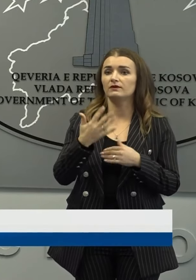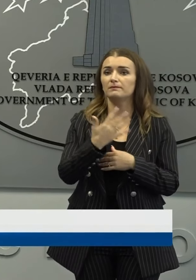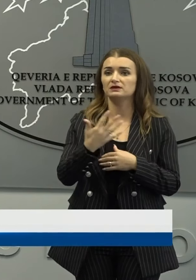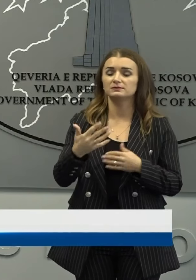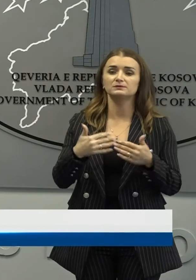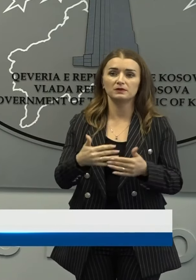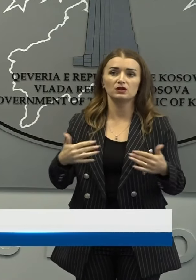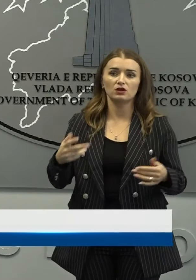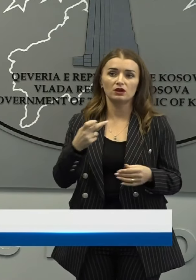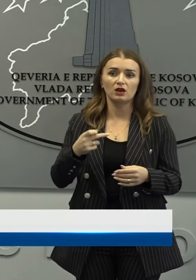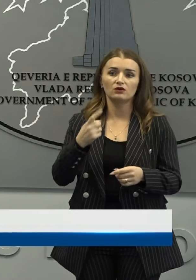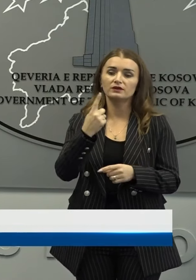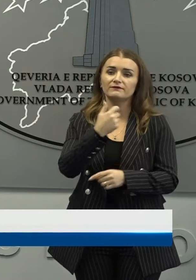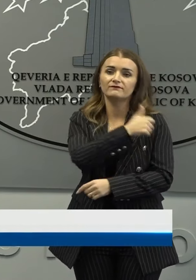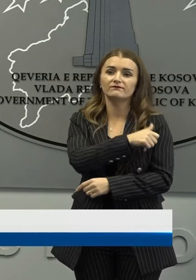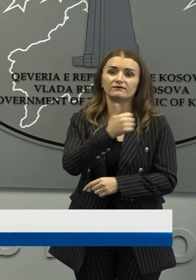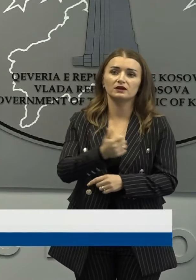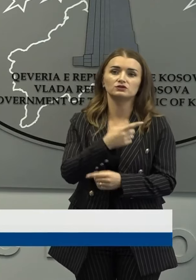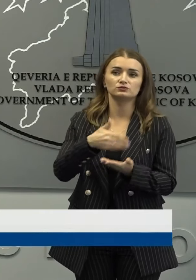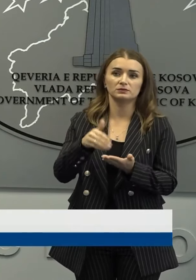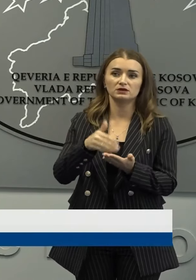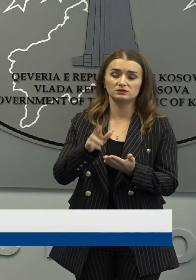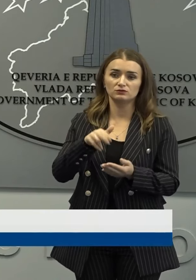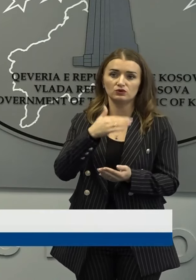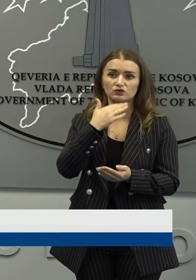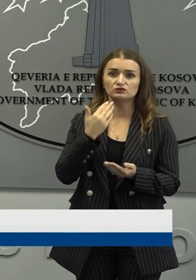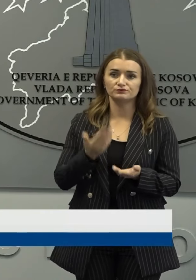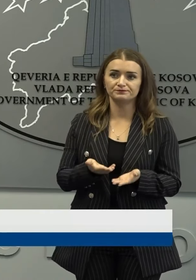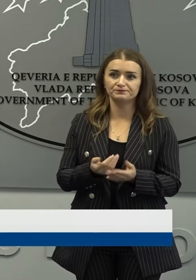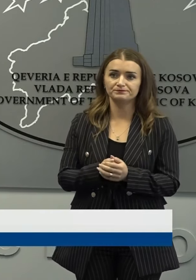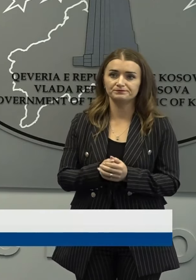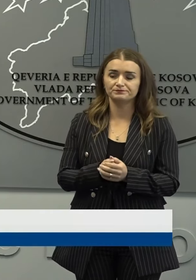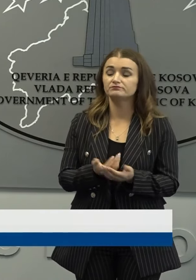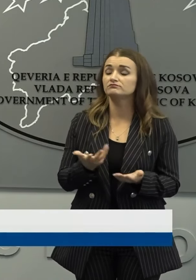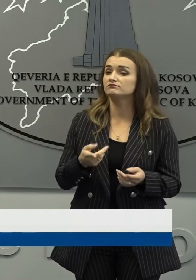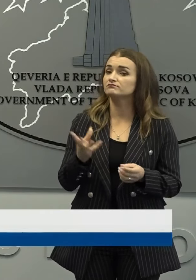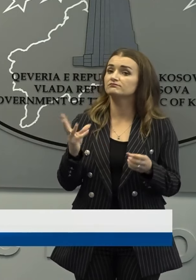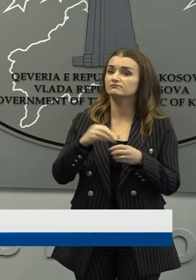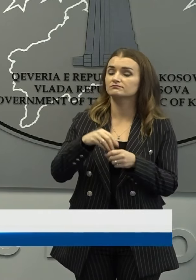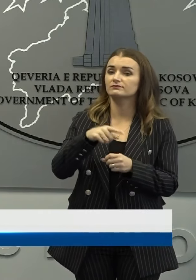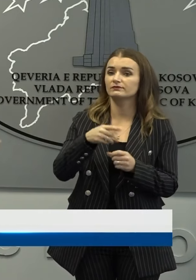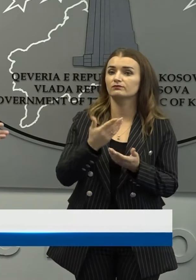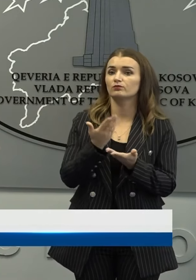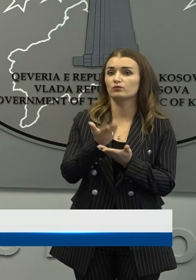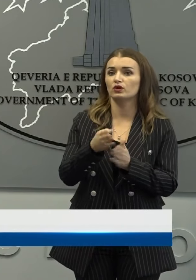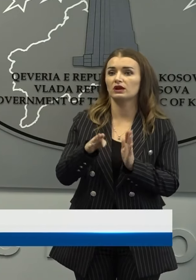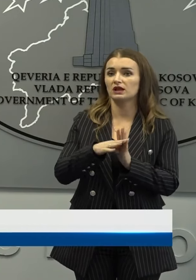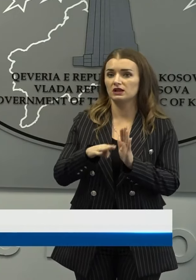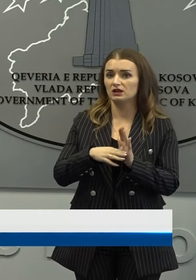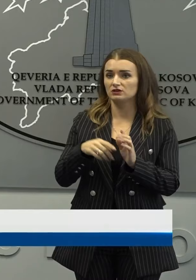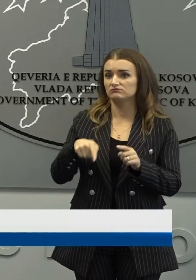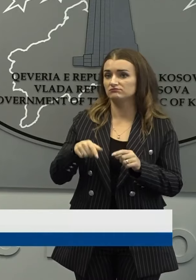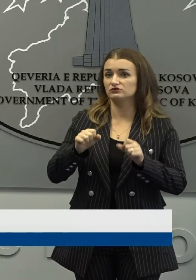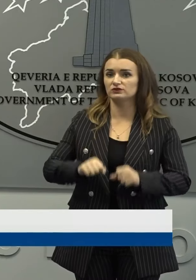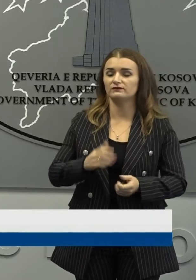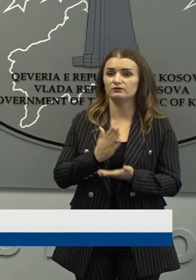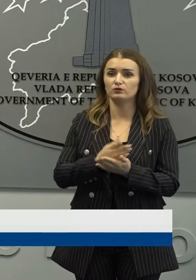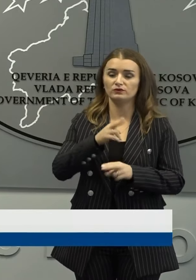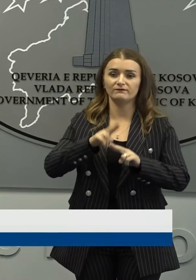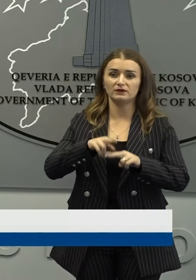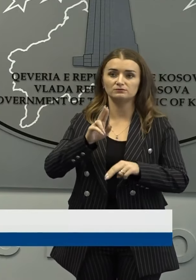milion euro në vit. Pra, në përmjet këti projekt ligji, që e miratuam në qeveri, e së shpejt edhe në kuvend, do